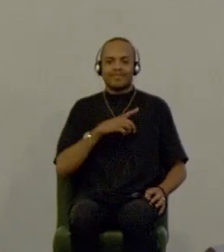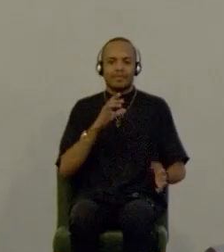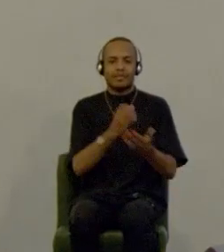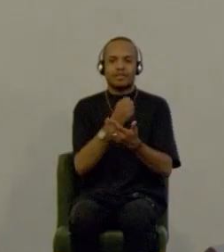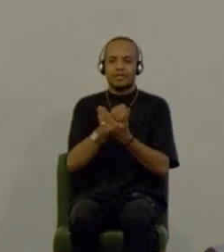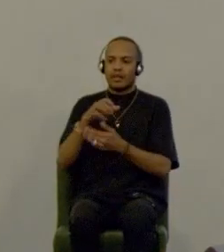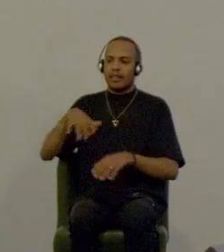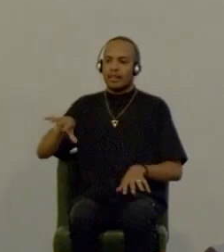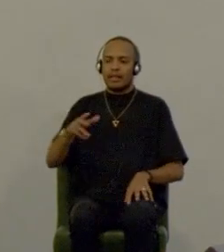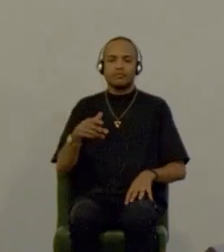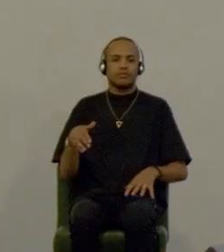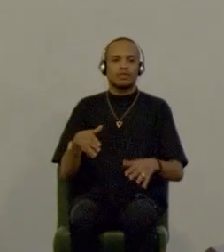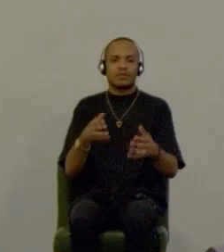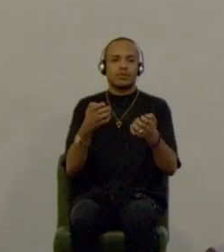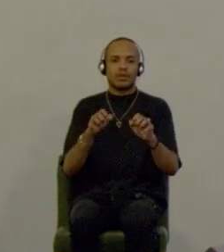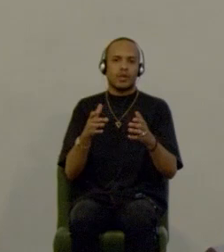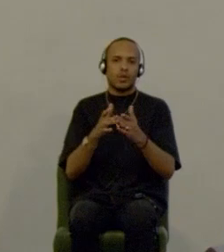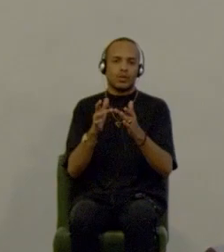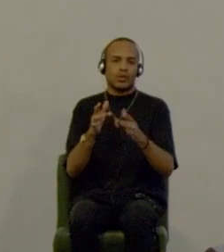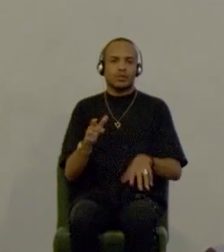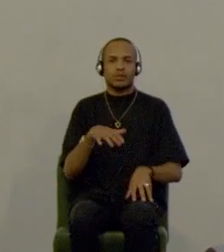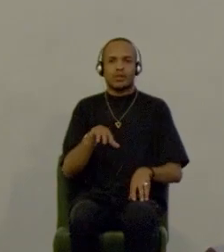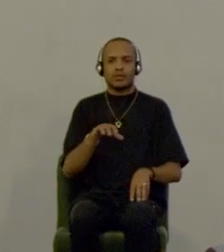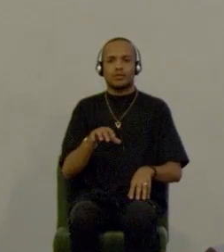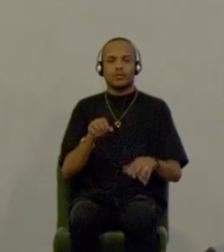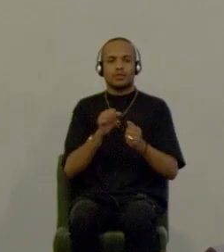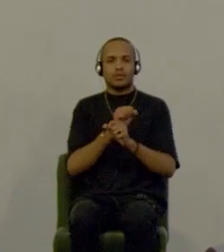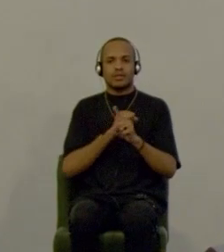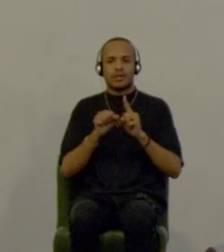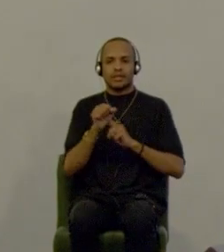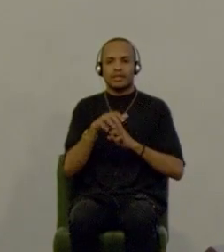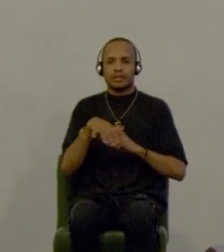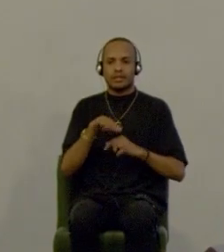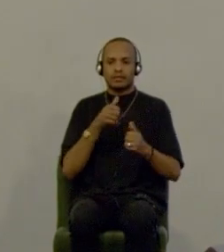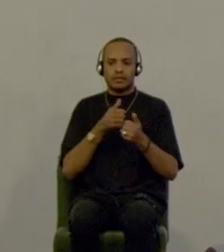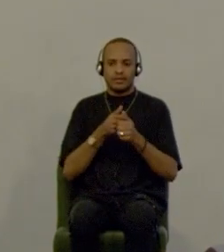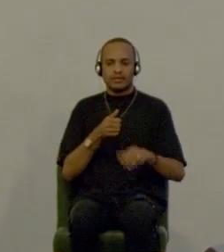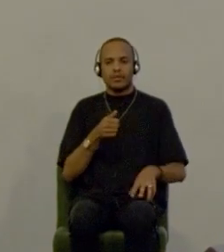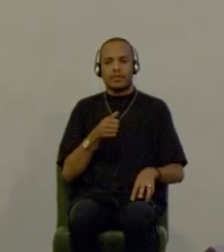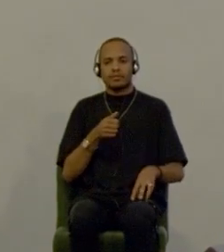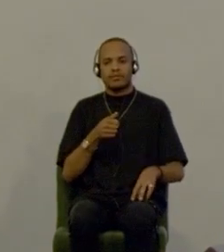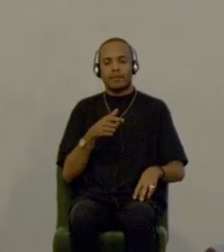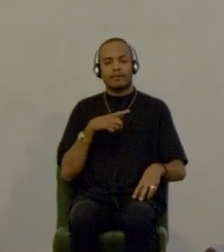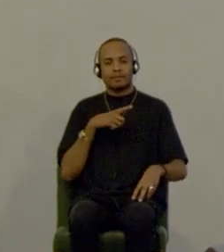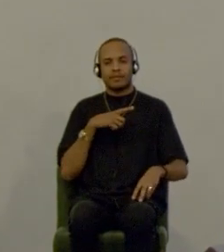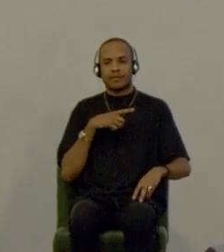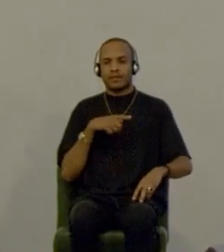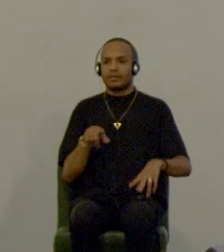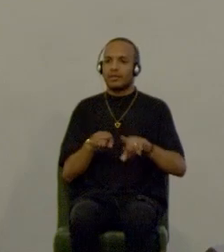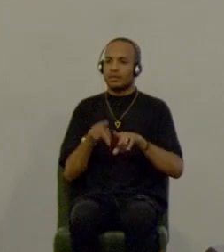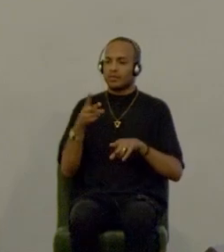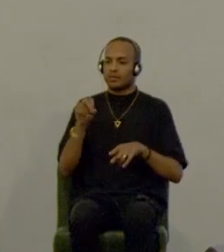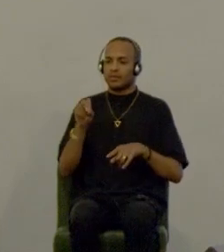por onde eles passam, eles não querem saber de ter contato com a sociedade do entorno, né? E que está a